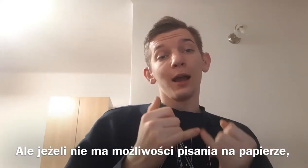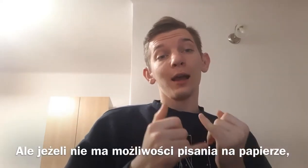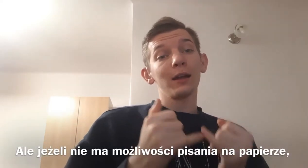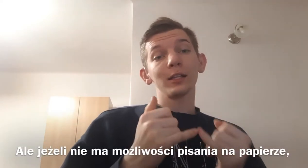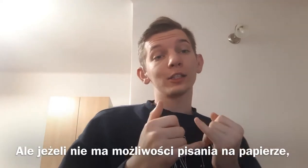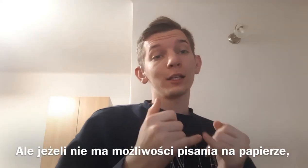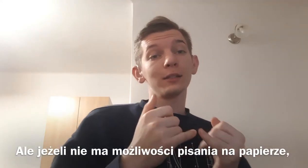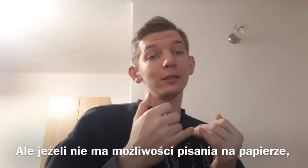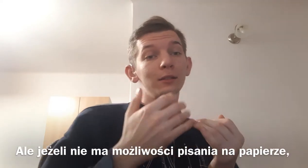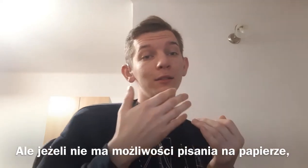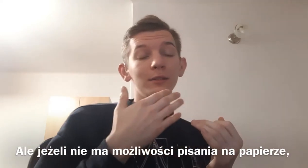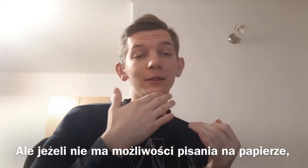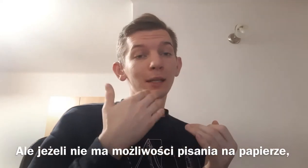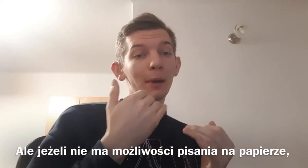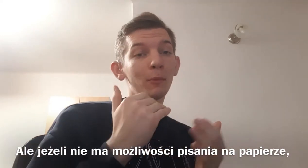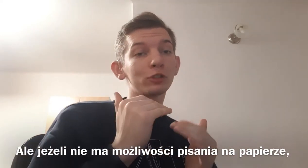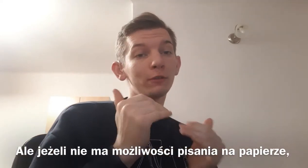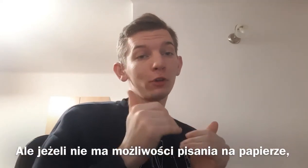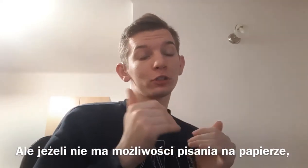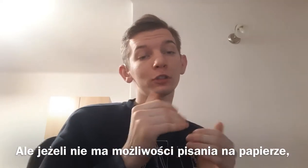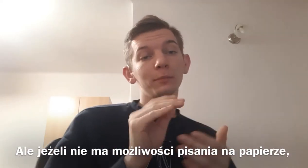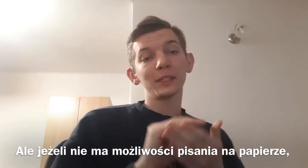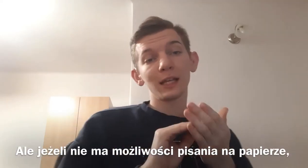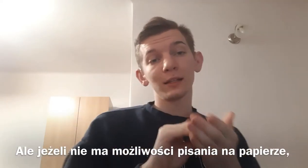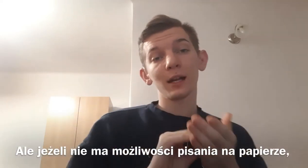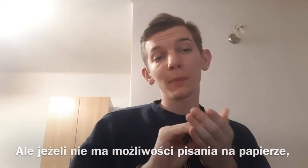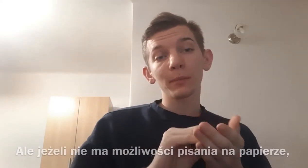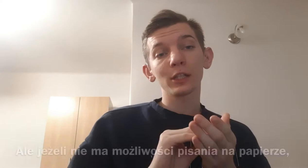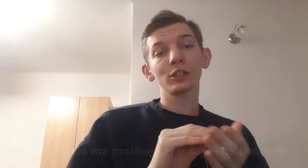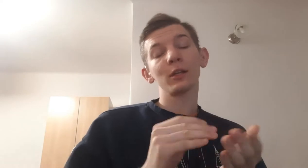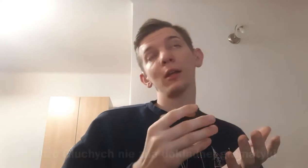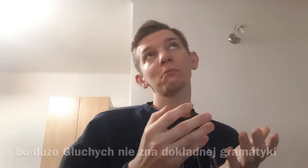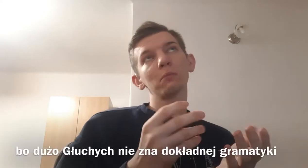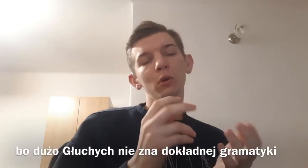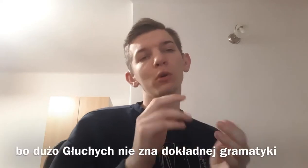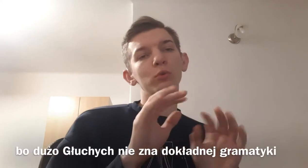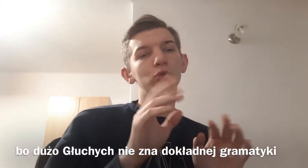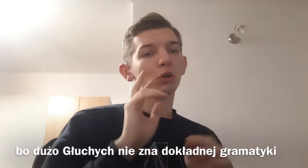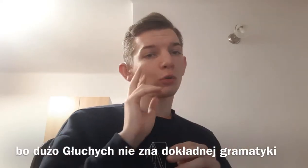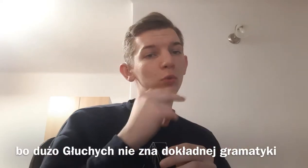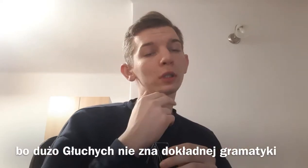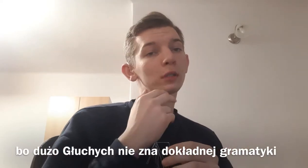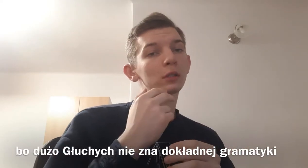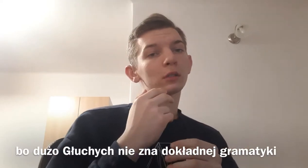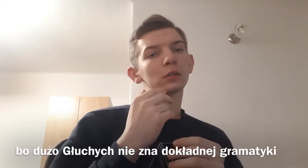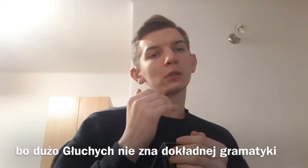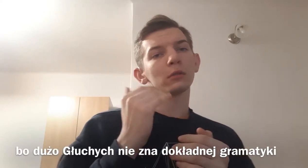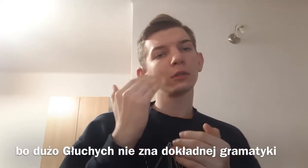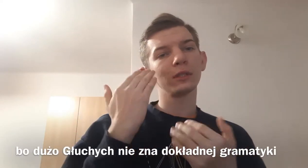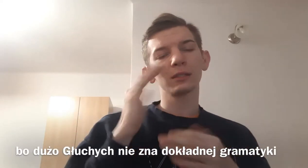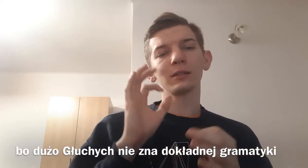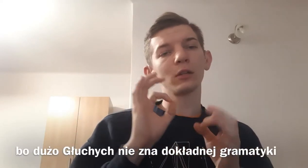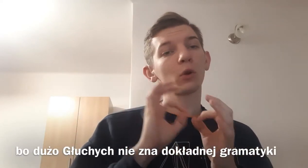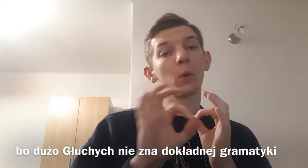Ale jeżeli nie ma możliwości pisania na papierze, bo dużo głuchych nie zna